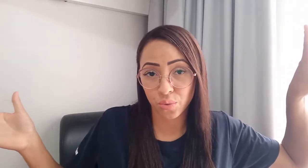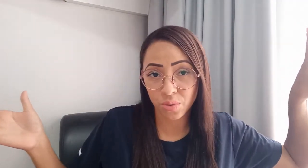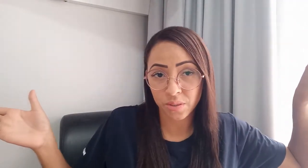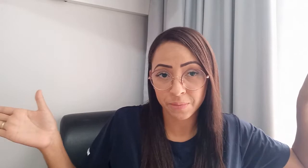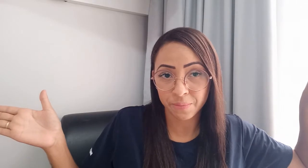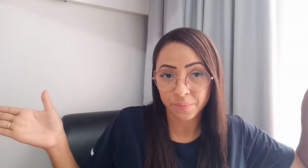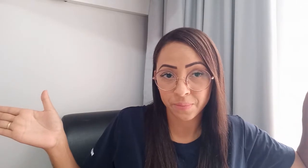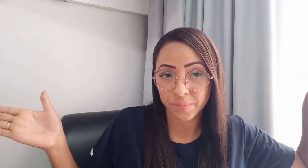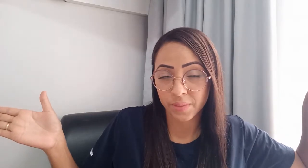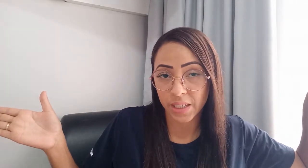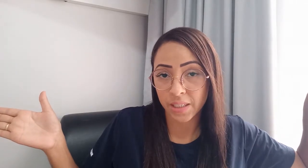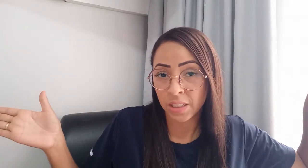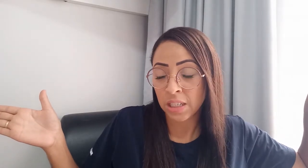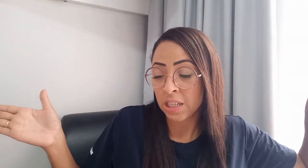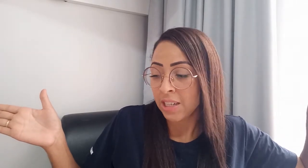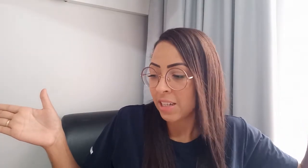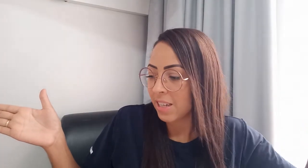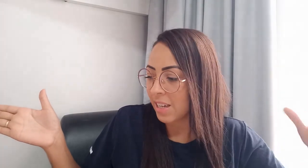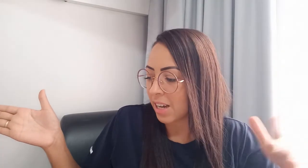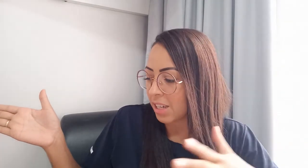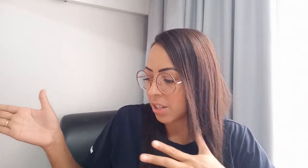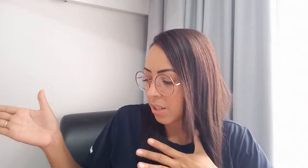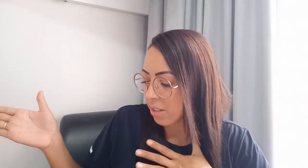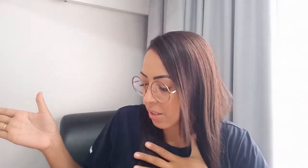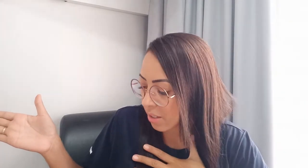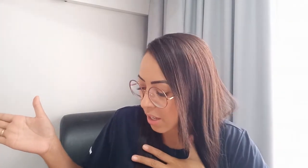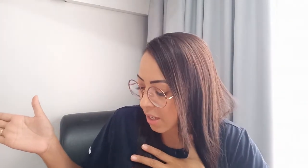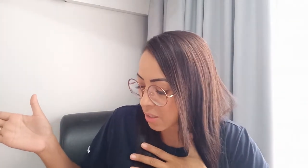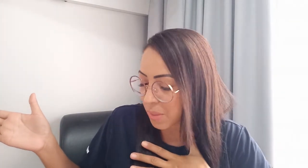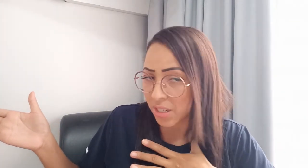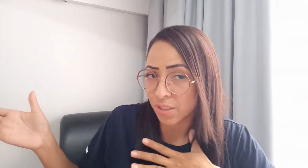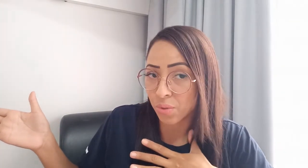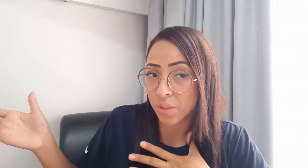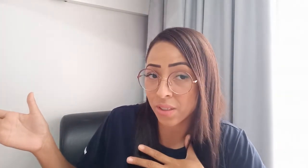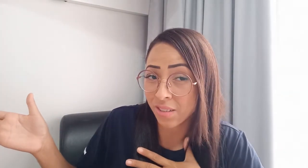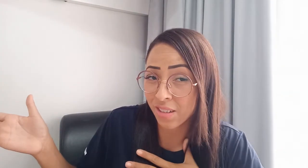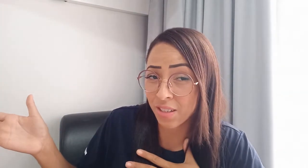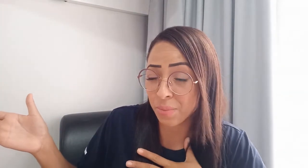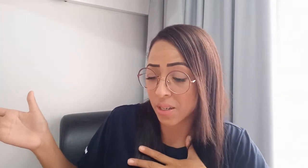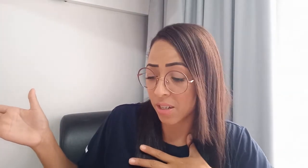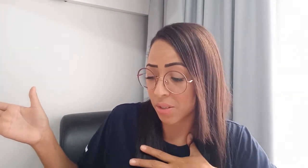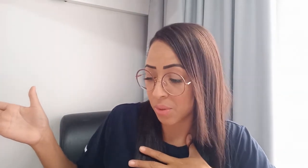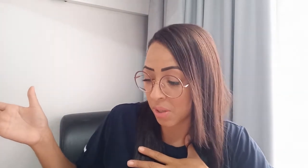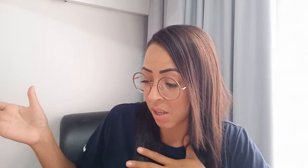Jesus, né? E aí, respirando, respirando,